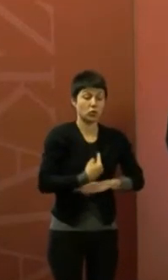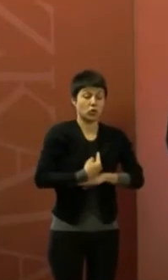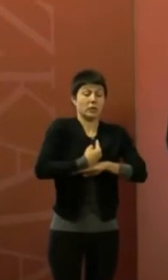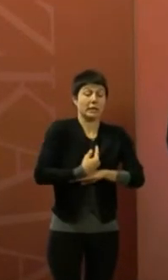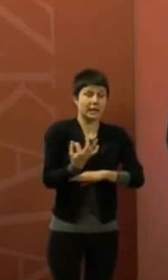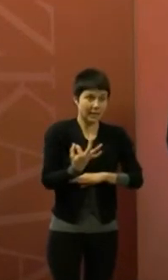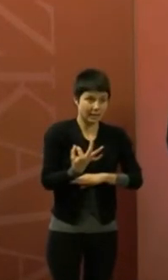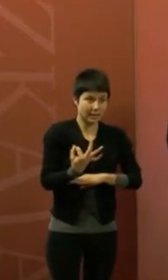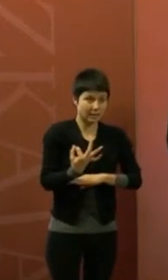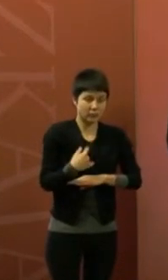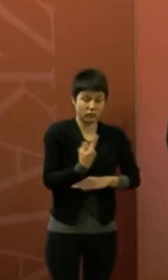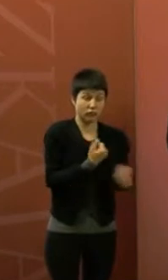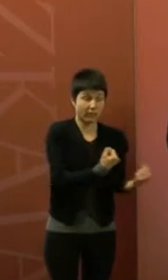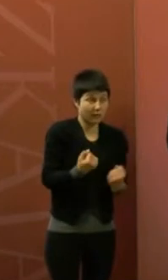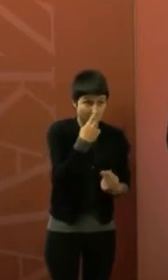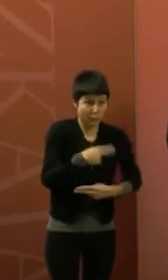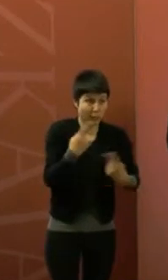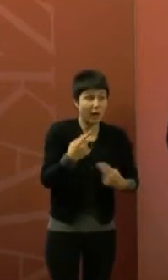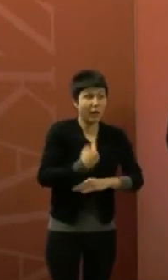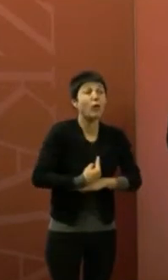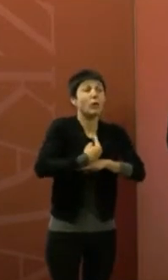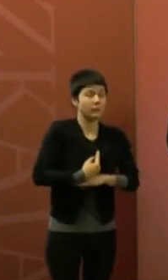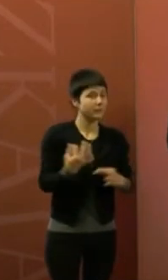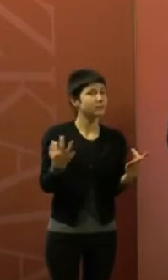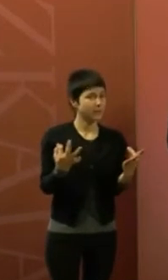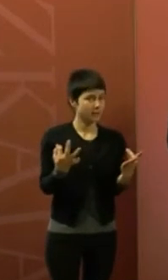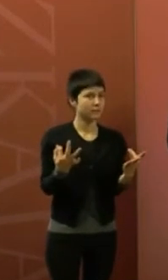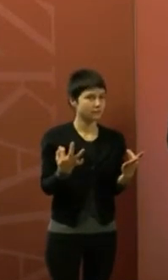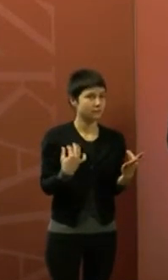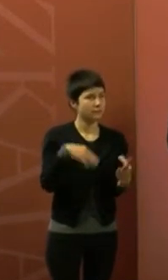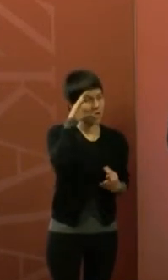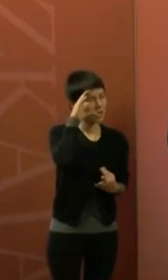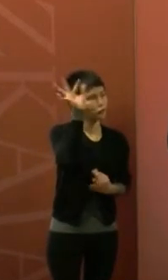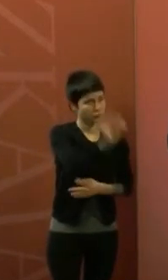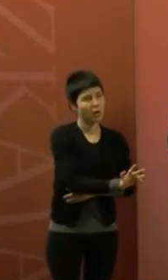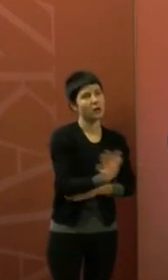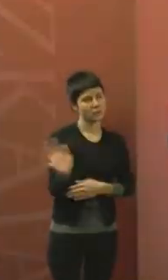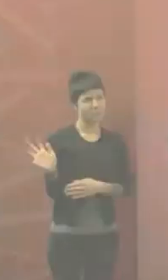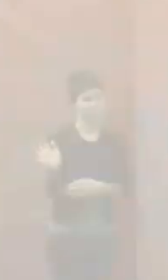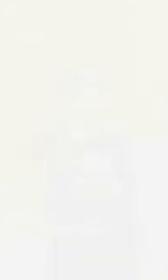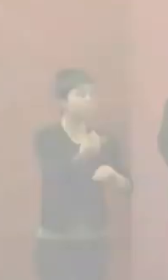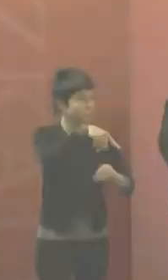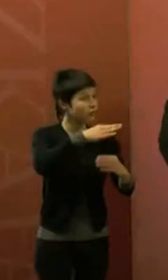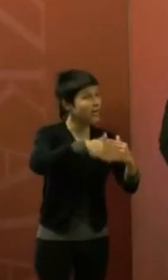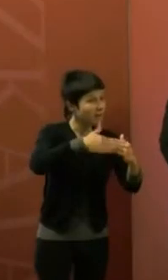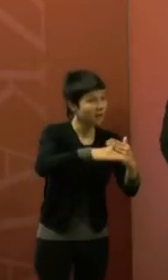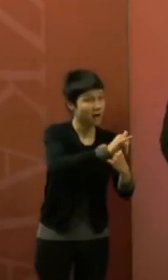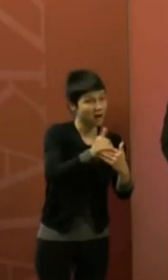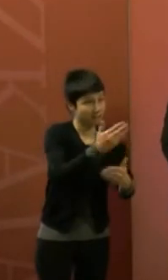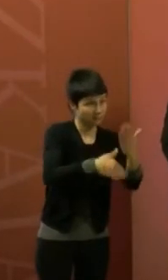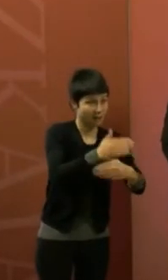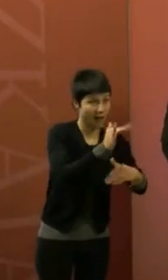como administración pública pues es escucharles, es atenderles. Y cuando